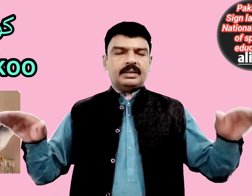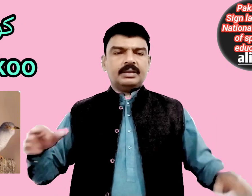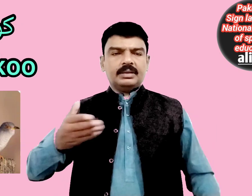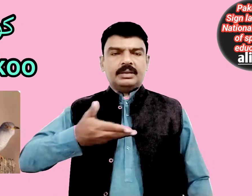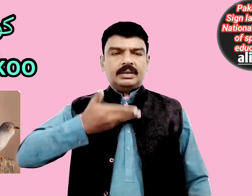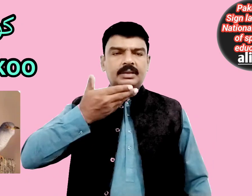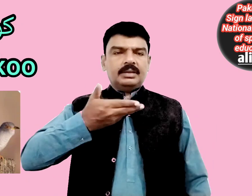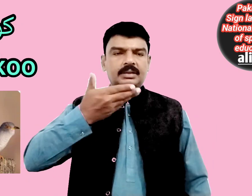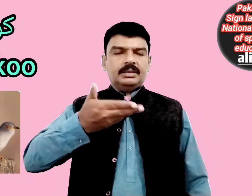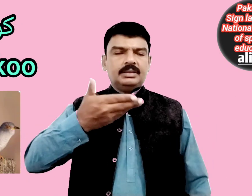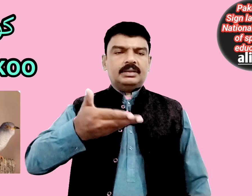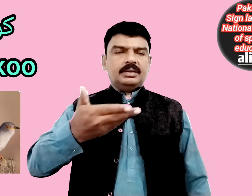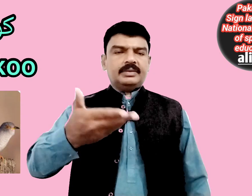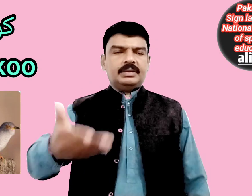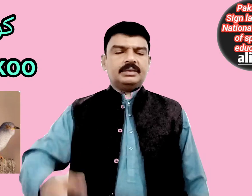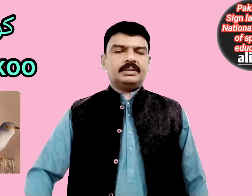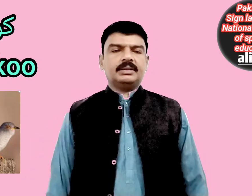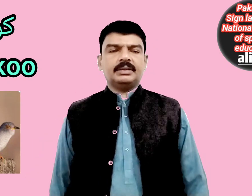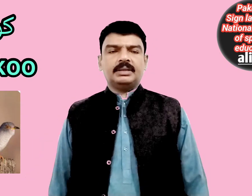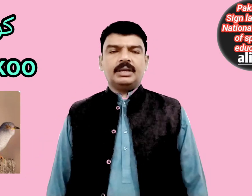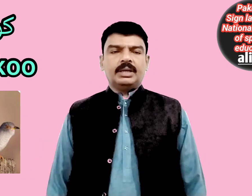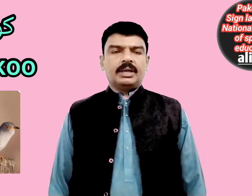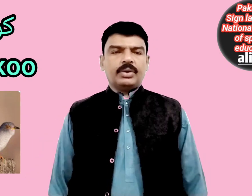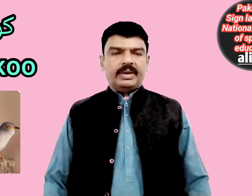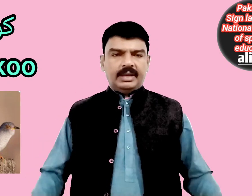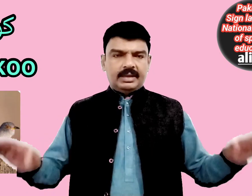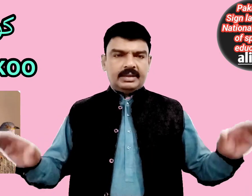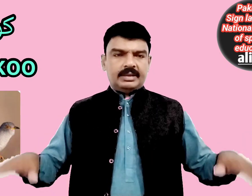پرندہ گیت گانے والا کوئل